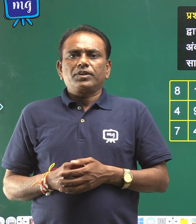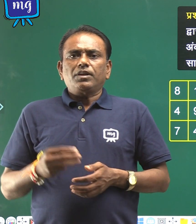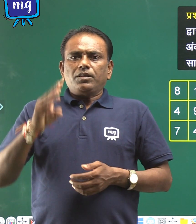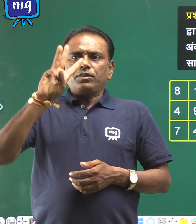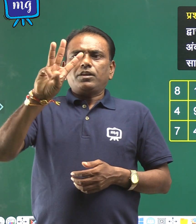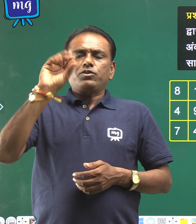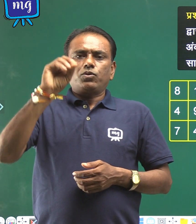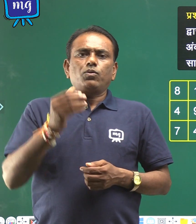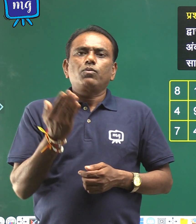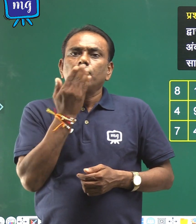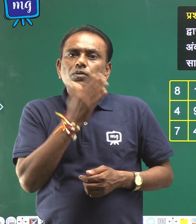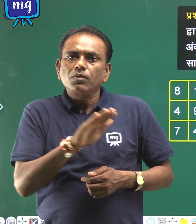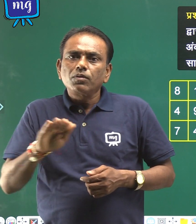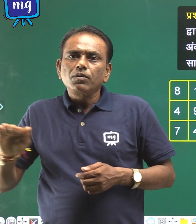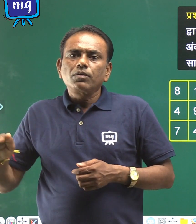30 विद्यार्थियों